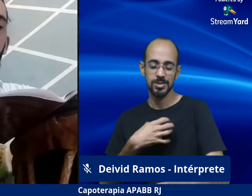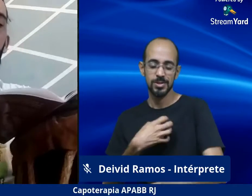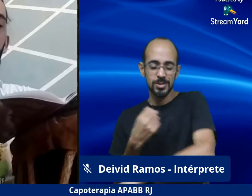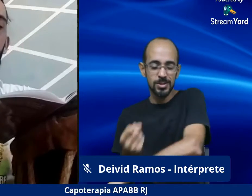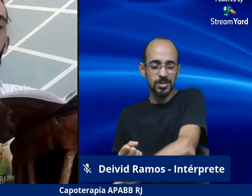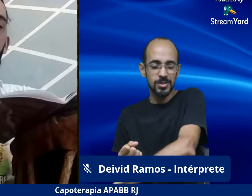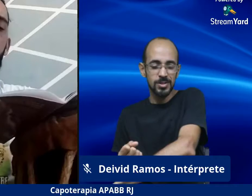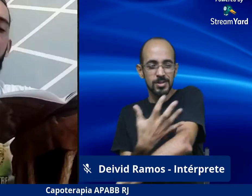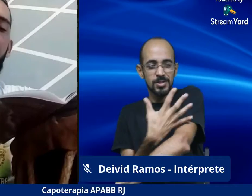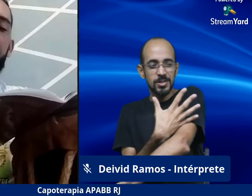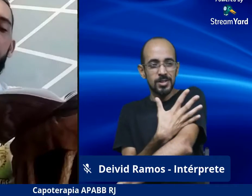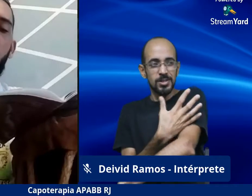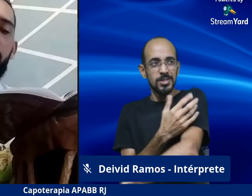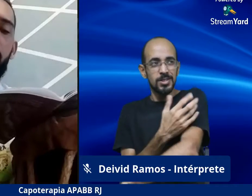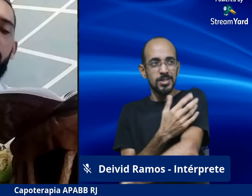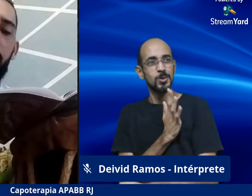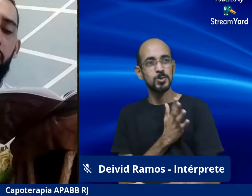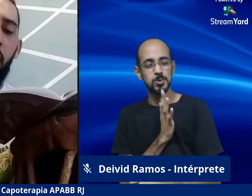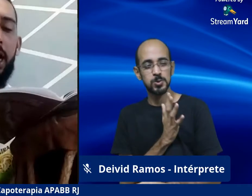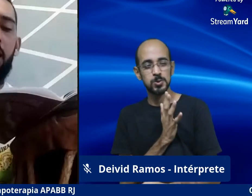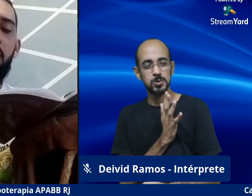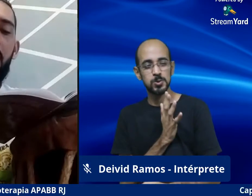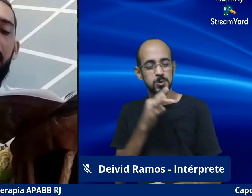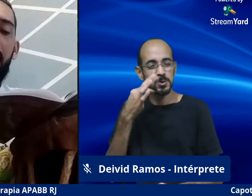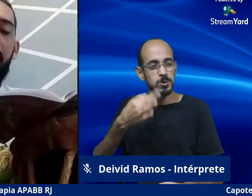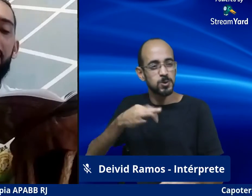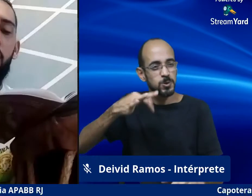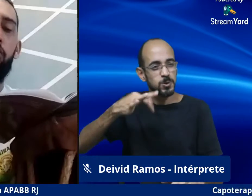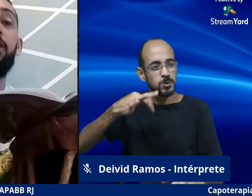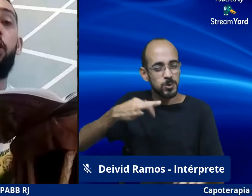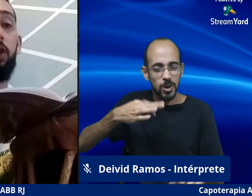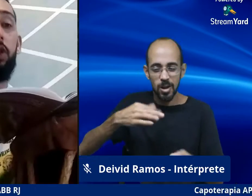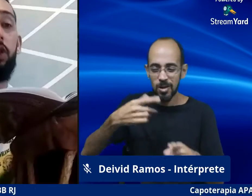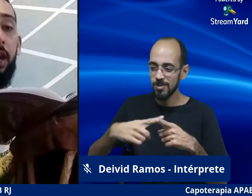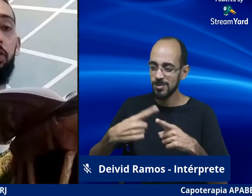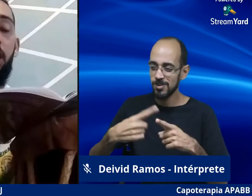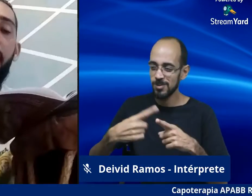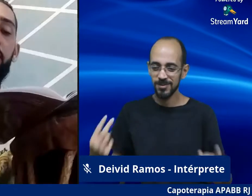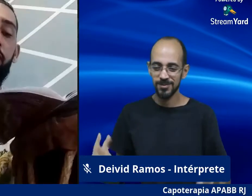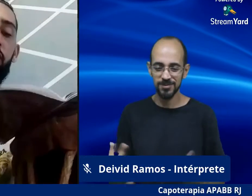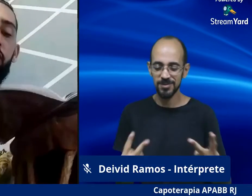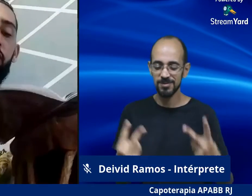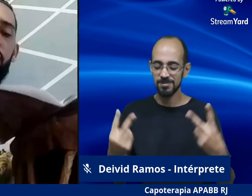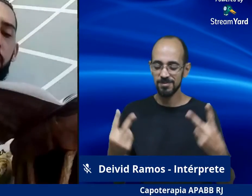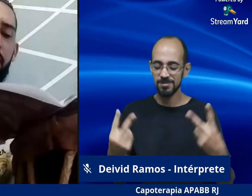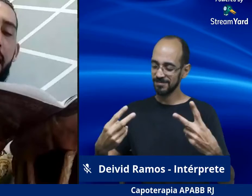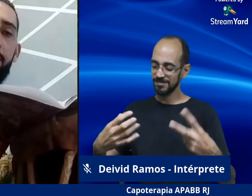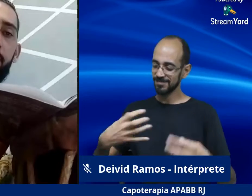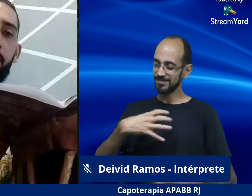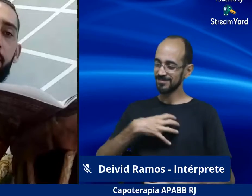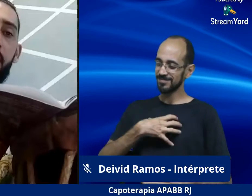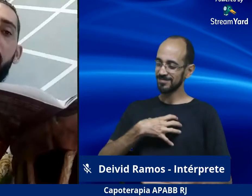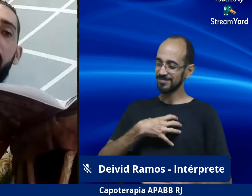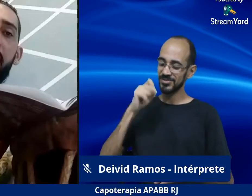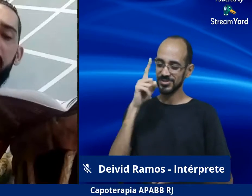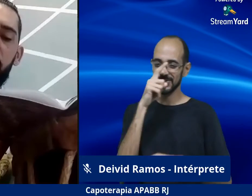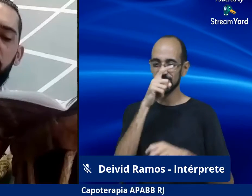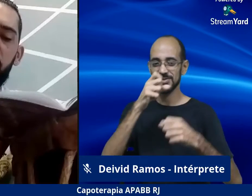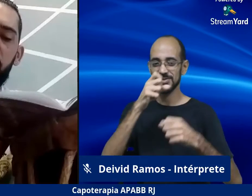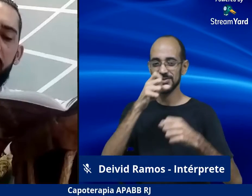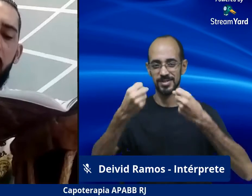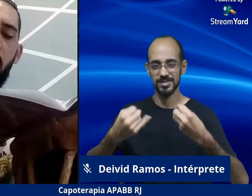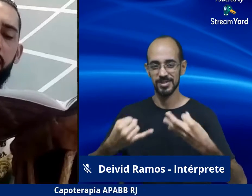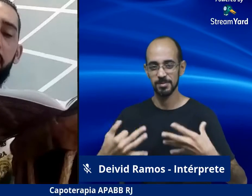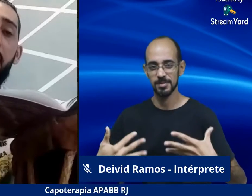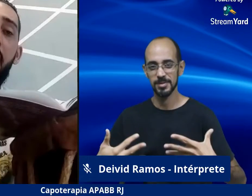meu peito, cada toque me toca, cada um do seu jeito, é difícil explicar.